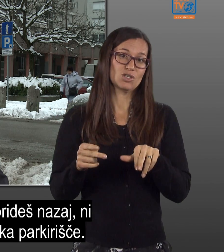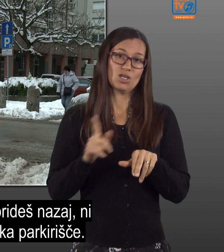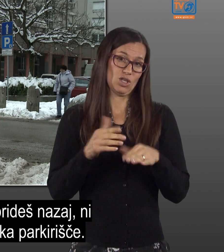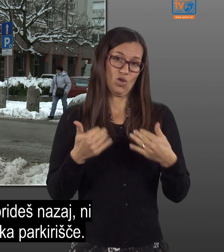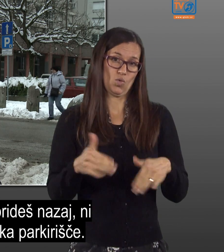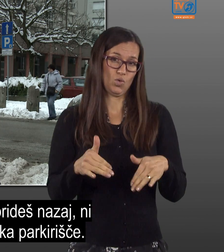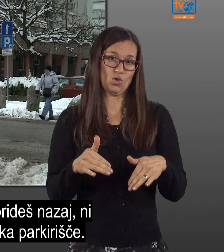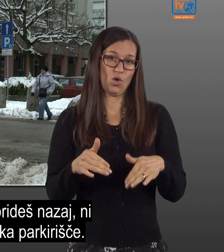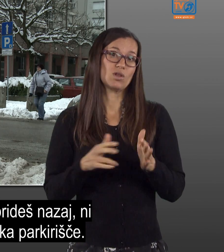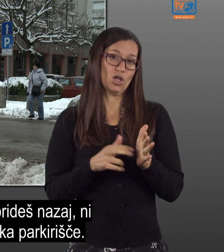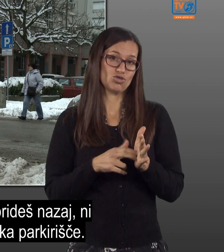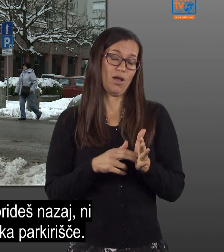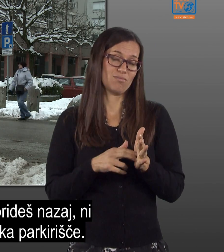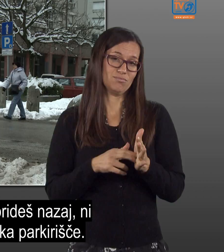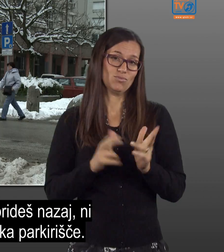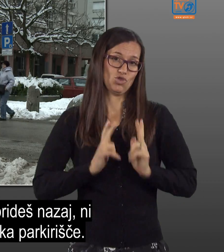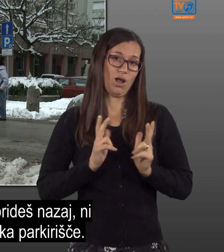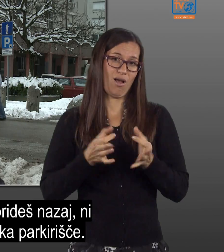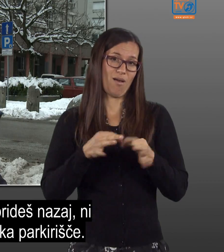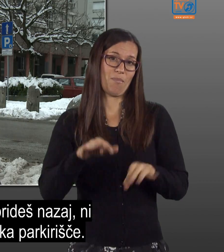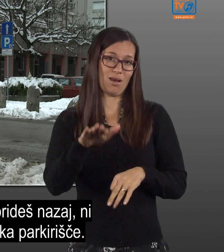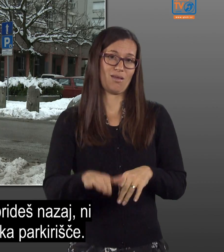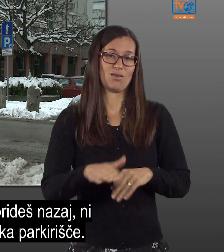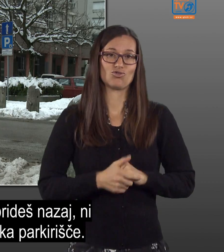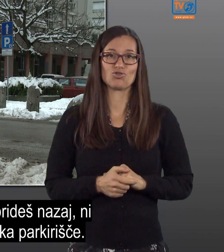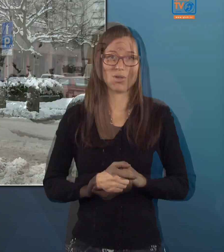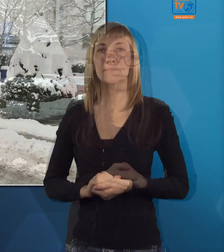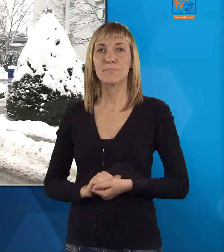ni rečeno, da te čaka parkirišče, ne.